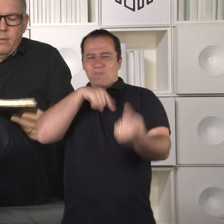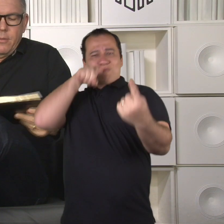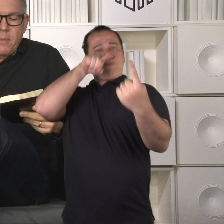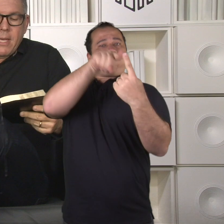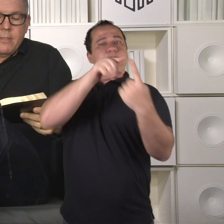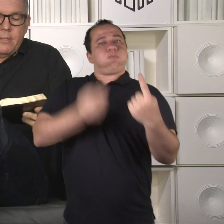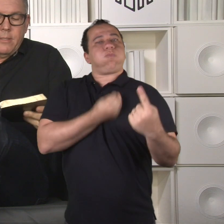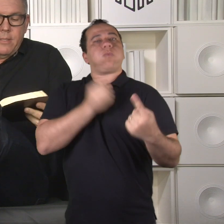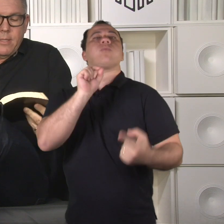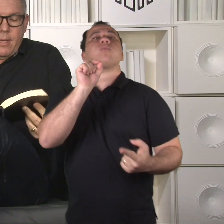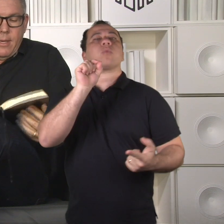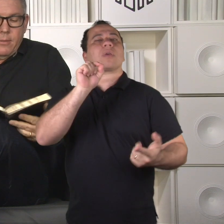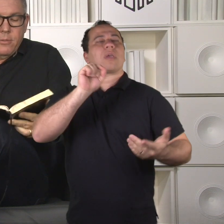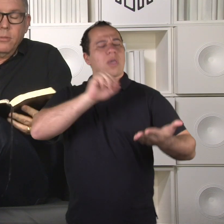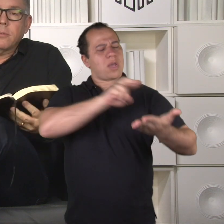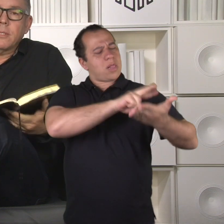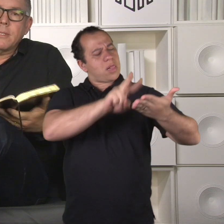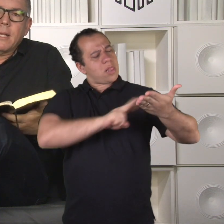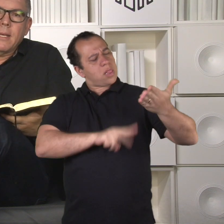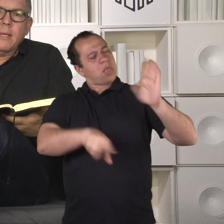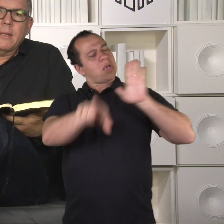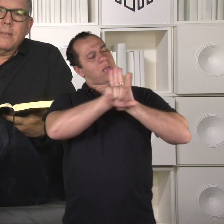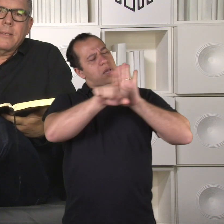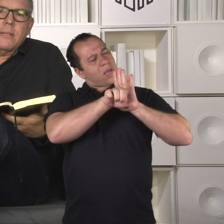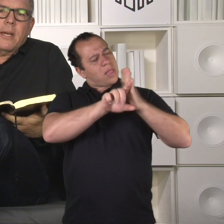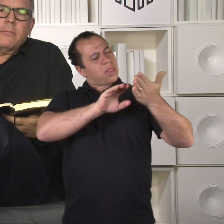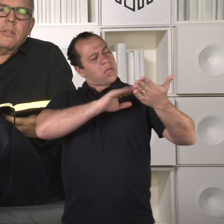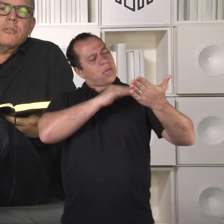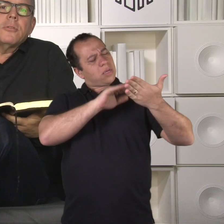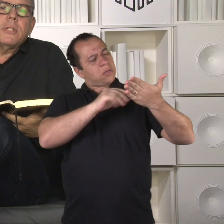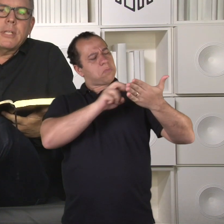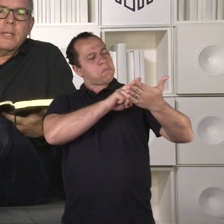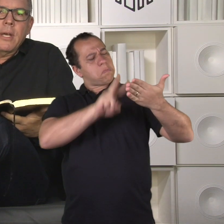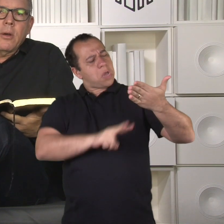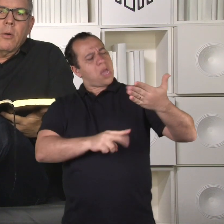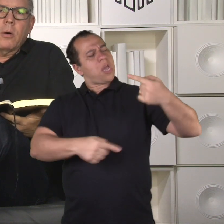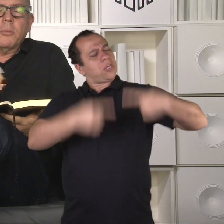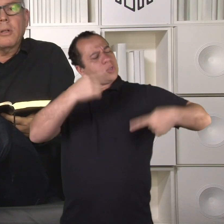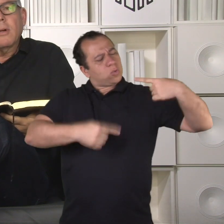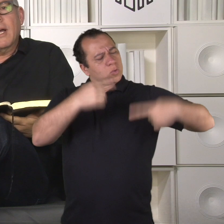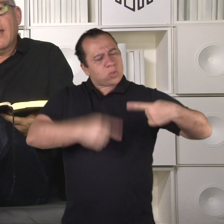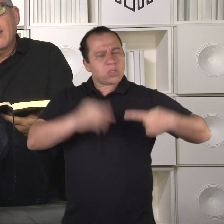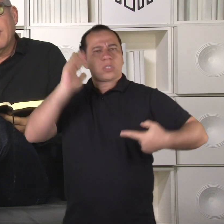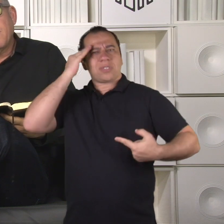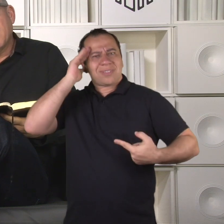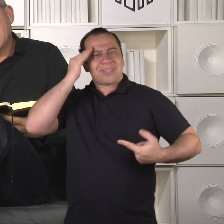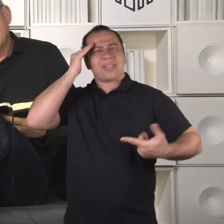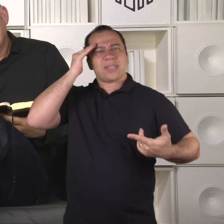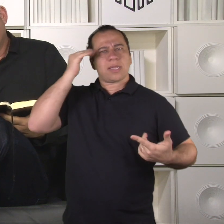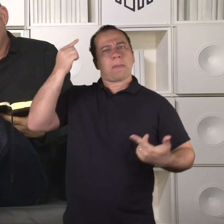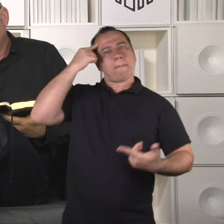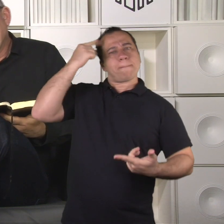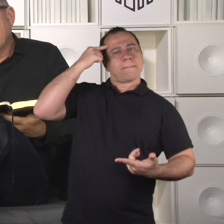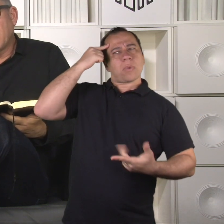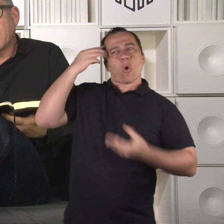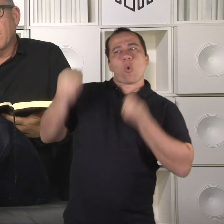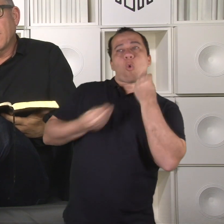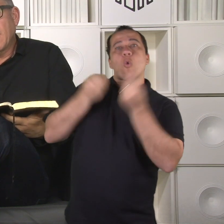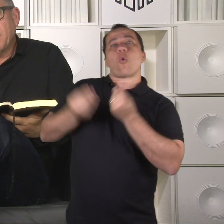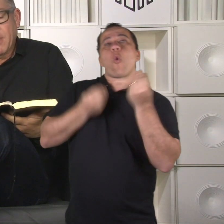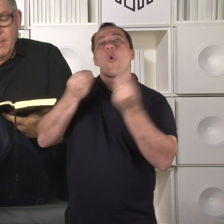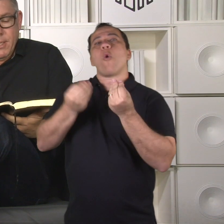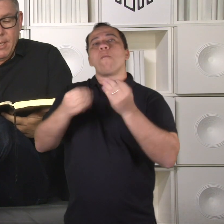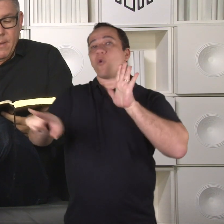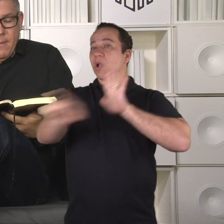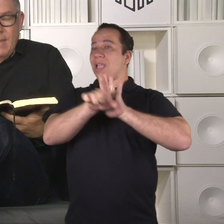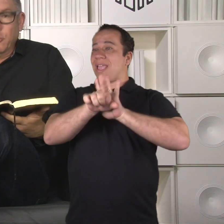isso. Os mestres de Israel, os doutores da lei, eles se dedicavam a discutir como colocar a lei de Moisés em prática, como